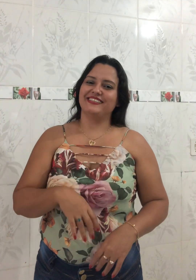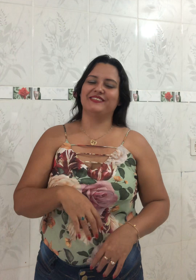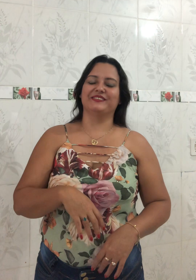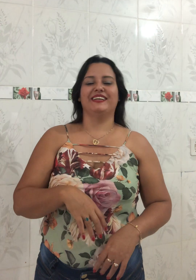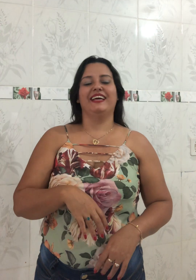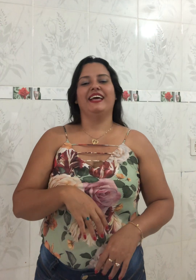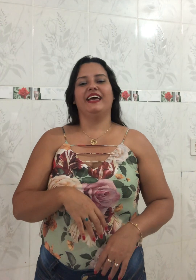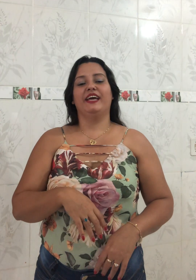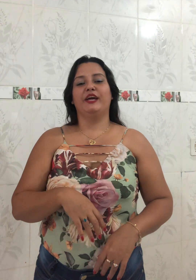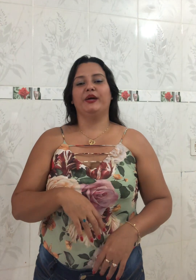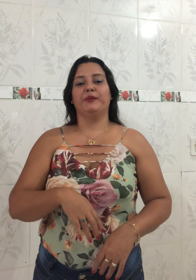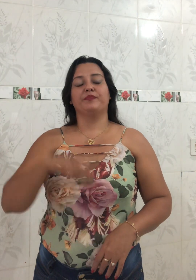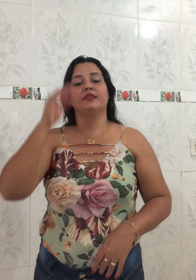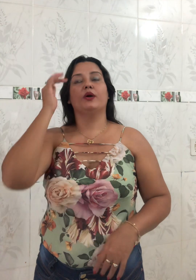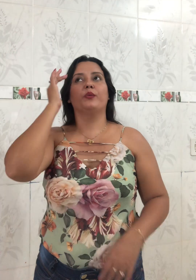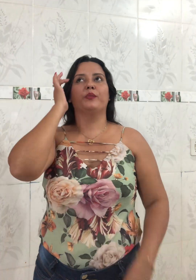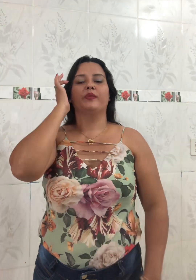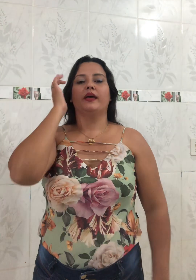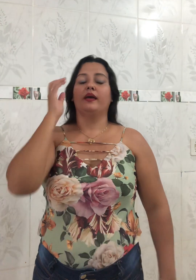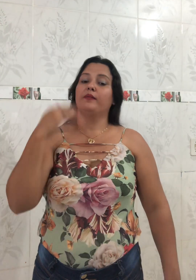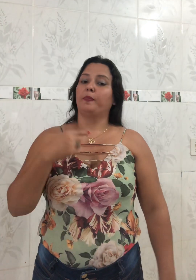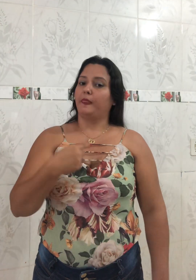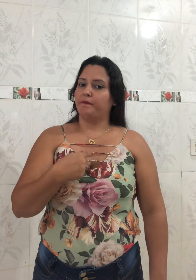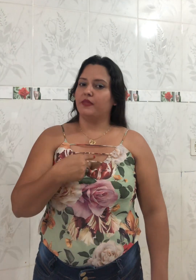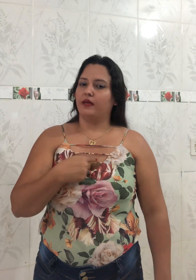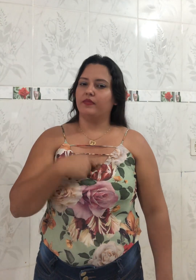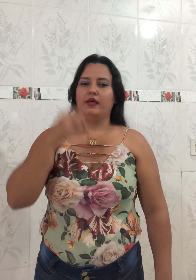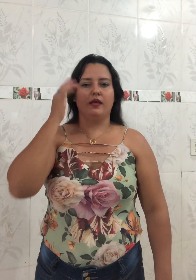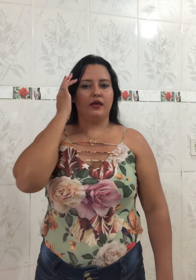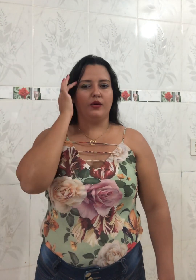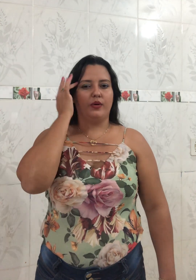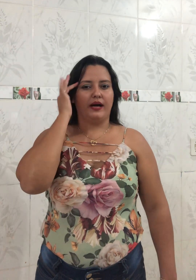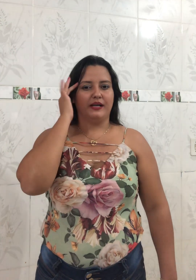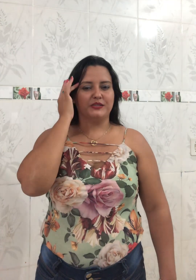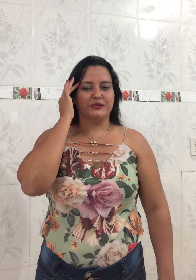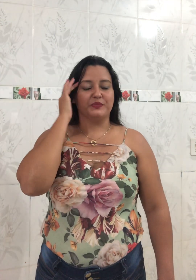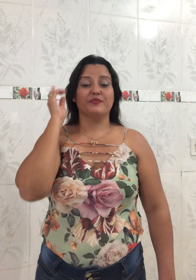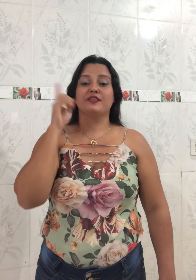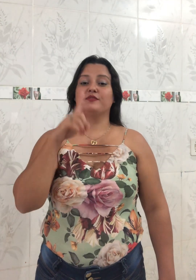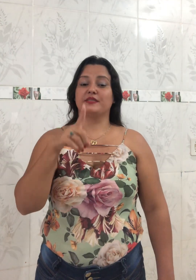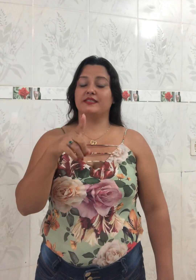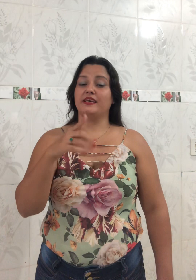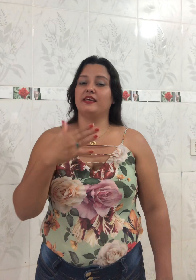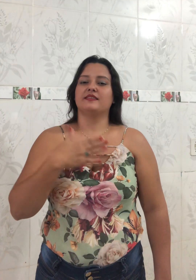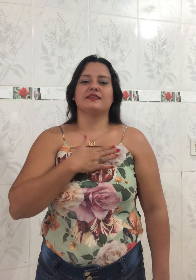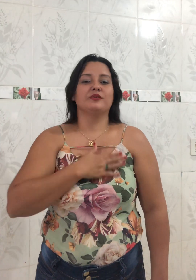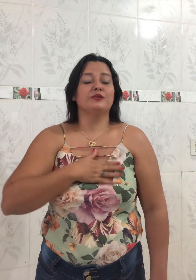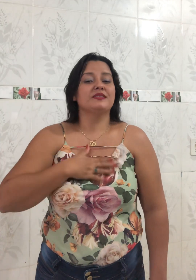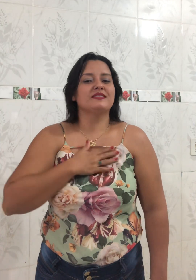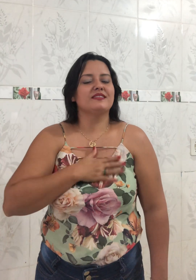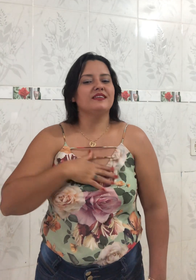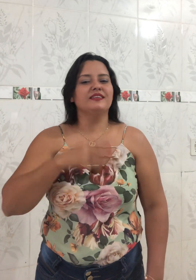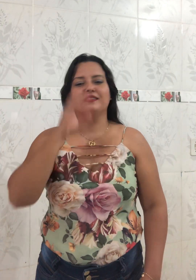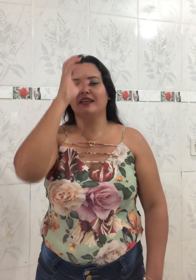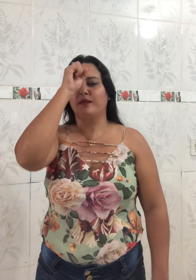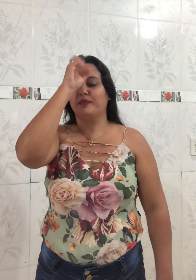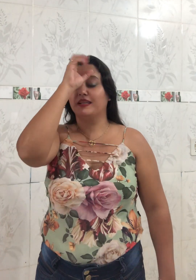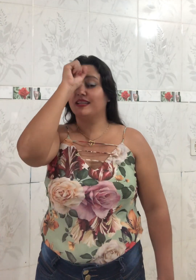sentido, então, eu acho que você está gostando em